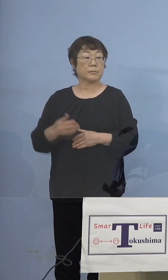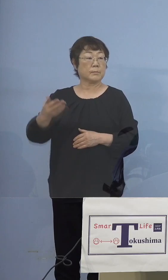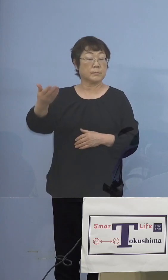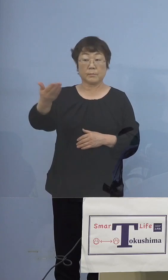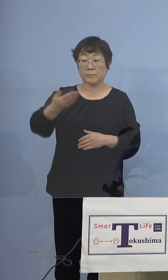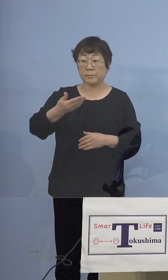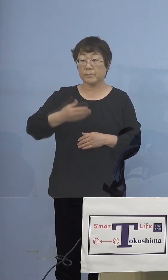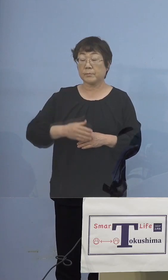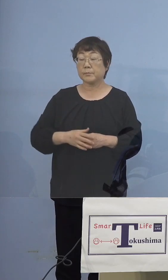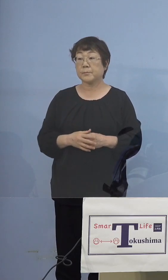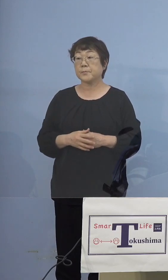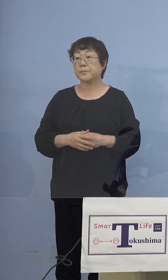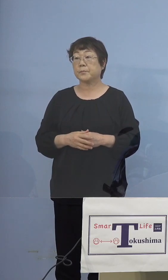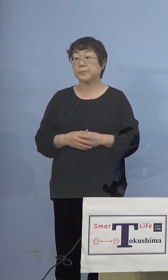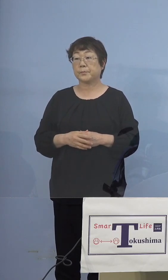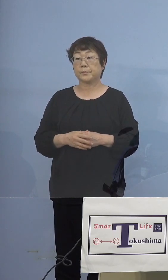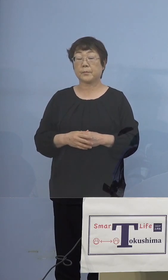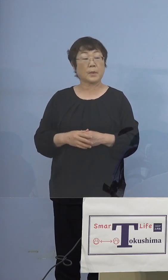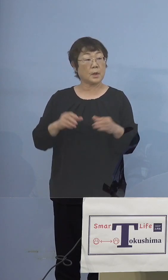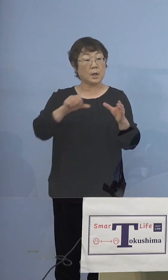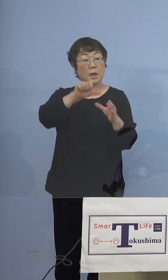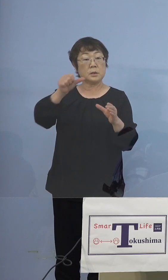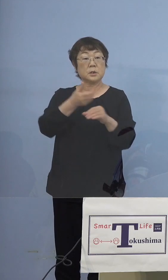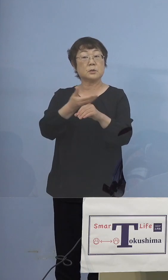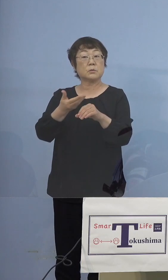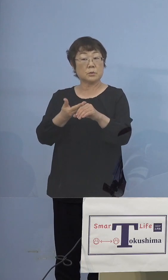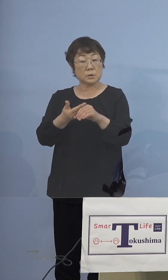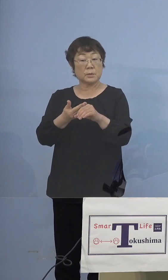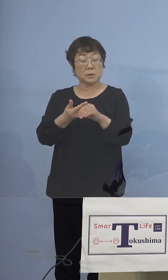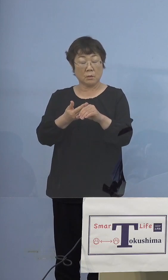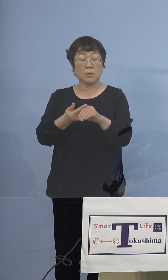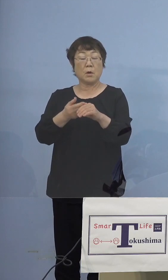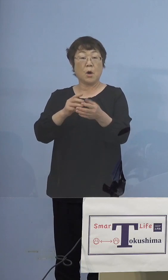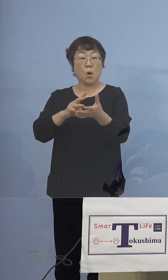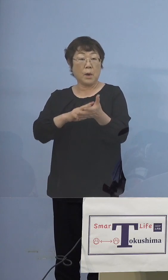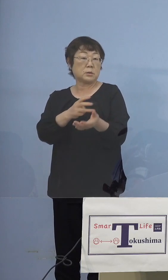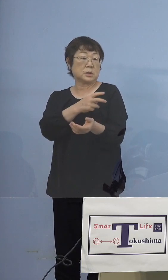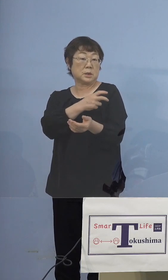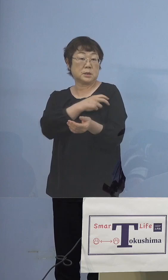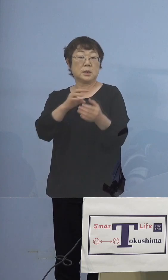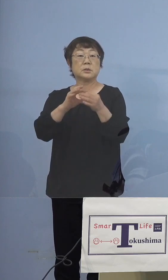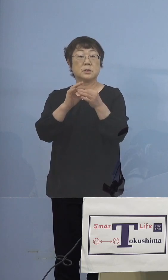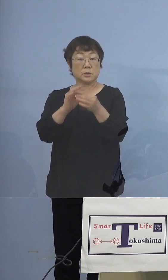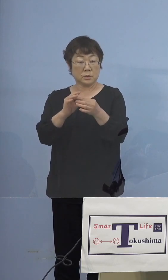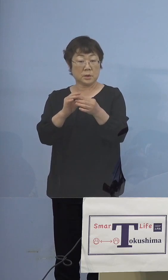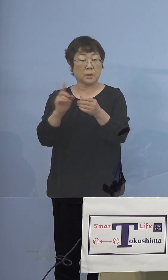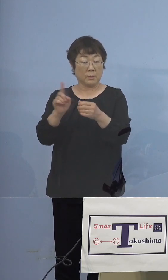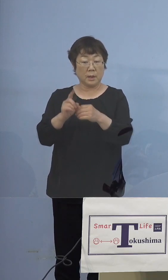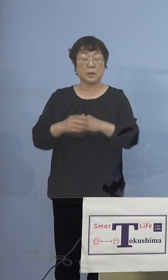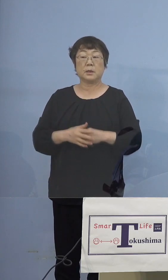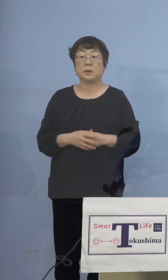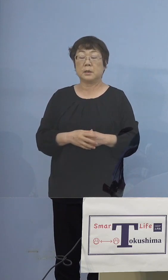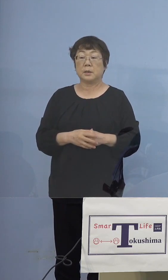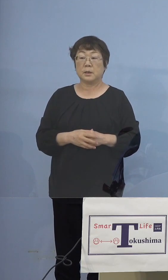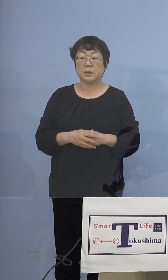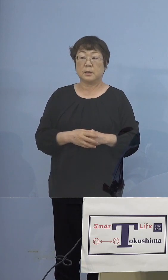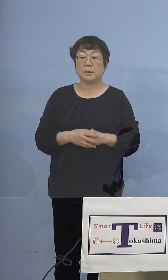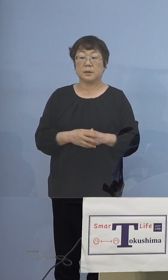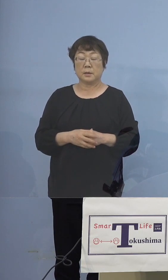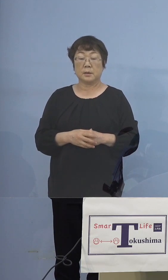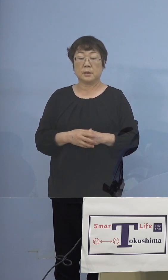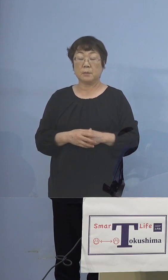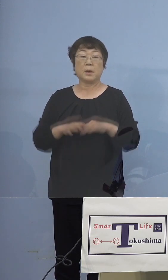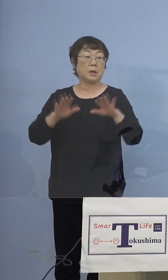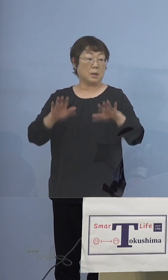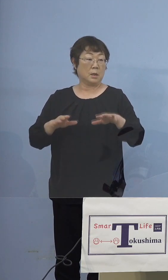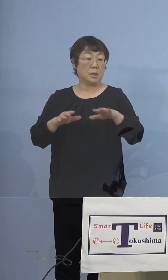新しい徳島でのワクチン接種の話は、京都に新しい情報が加わったというものではないんですか、 ね、 こちらは。 そうですね、はい。もうすでに予